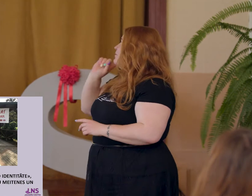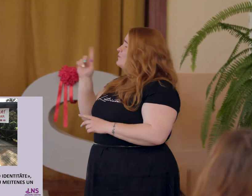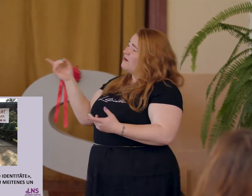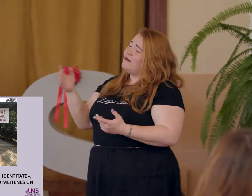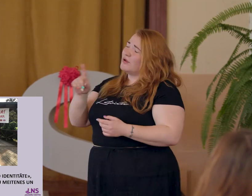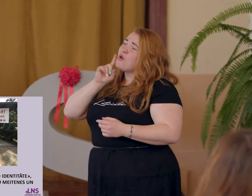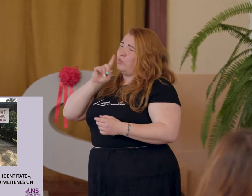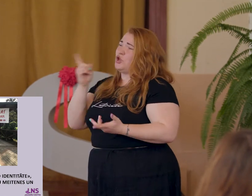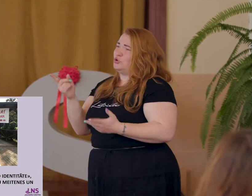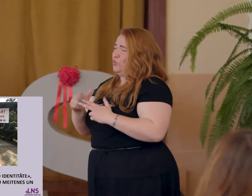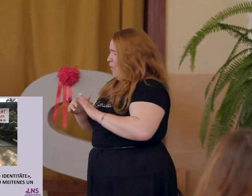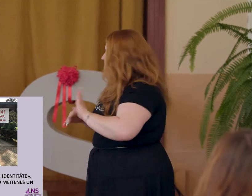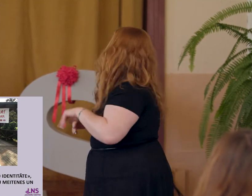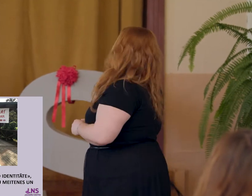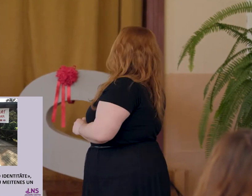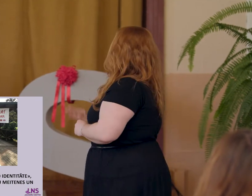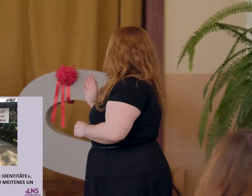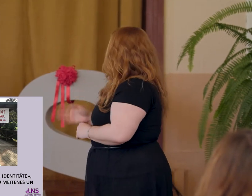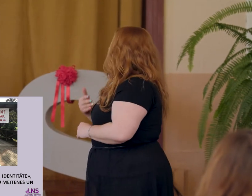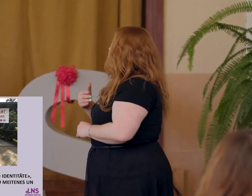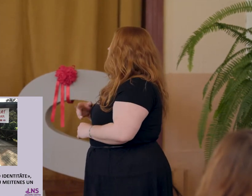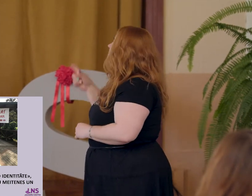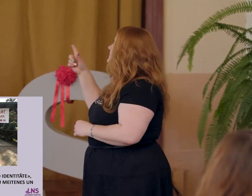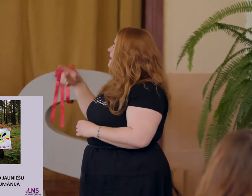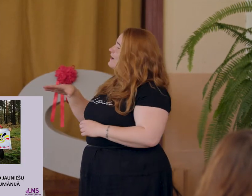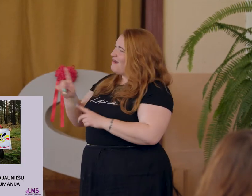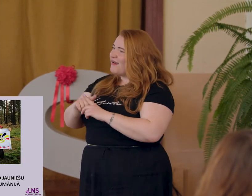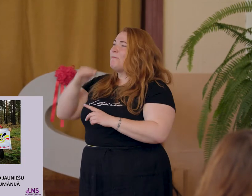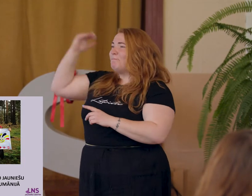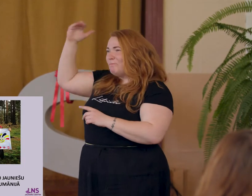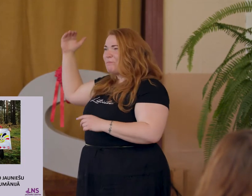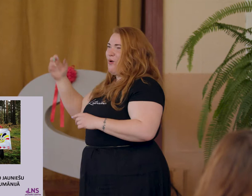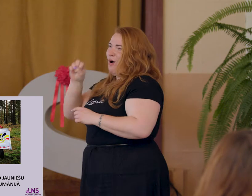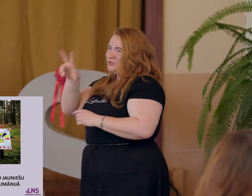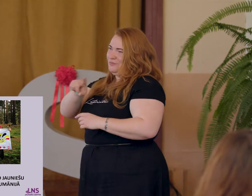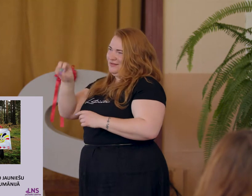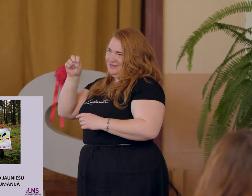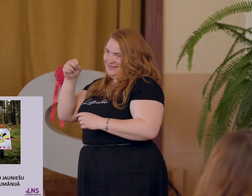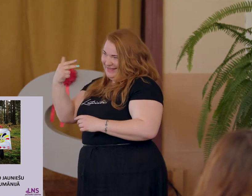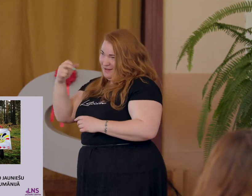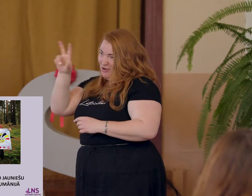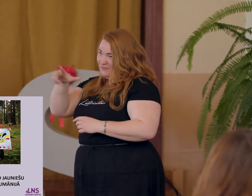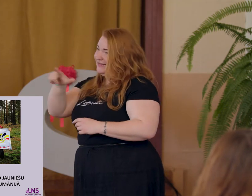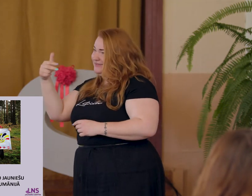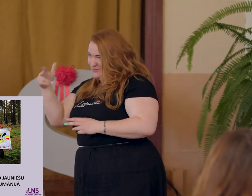Un arī, protams, mēs jauniešu nometnes, un arī pieaugušajiem nometnes, jā,